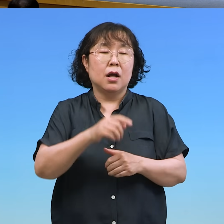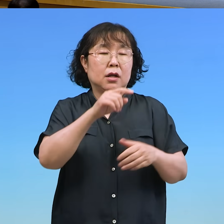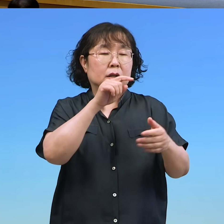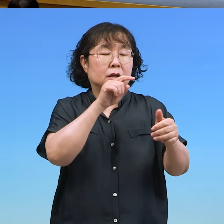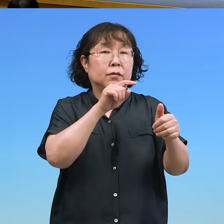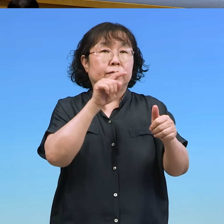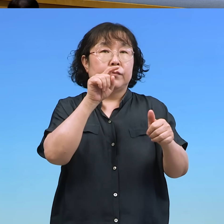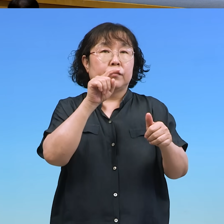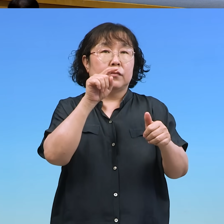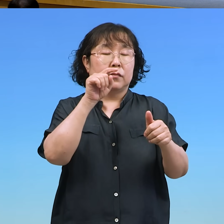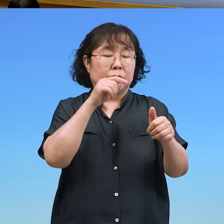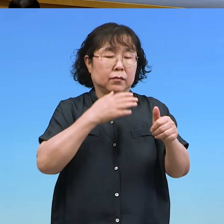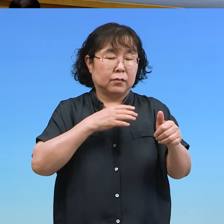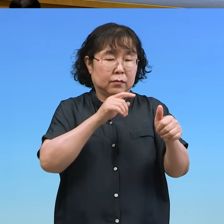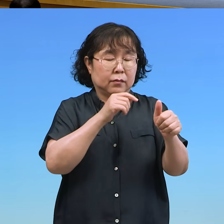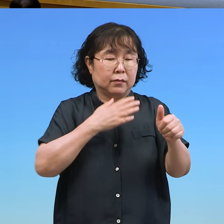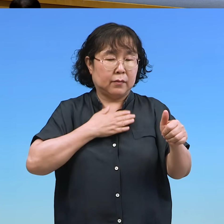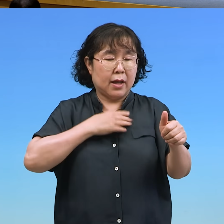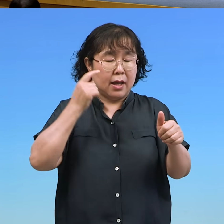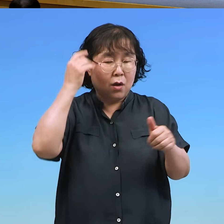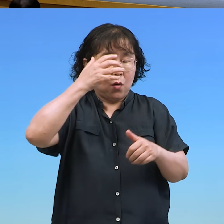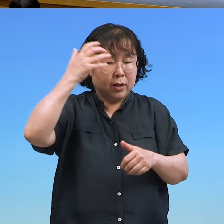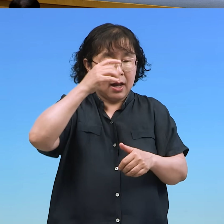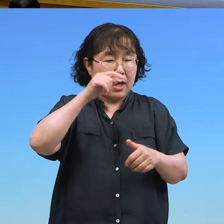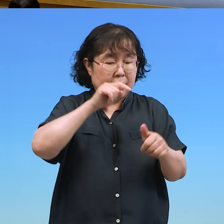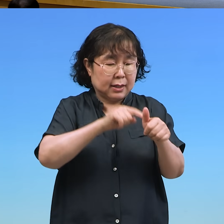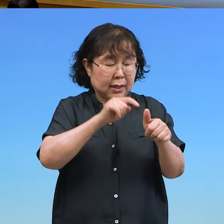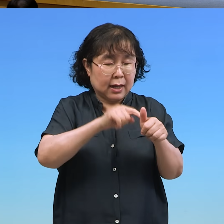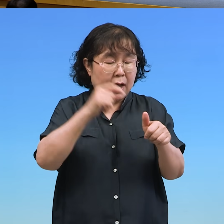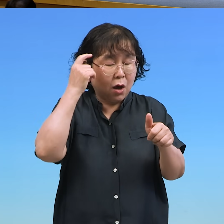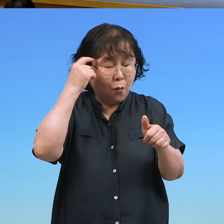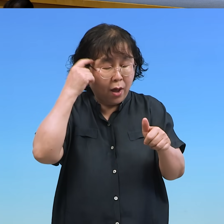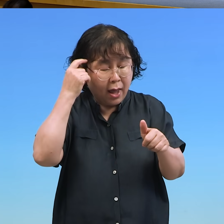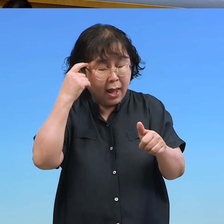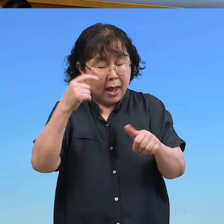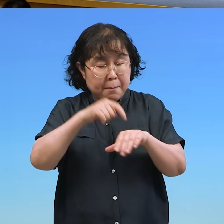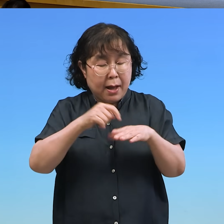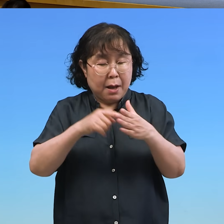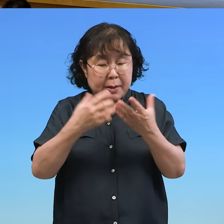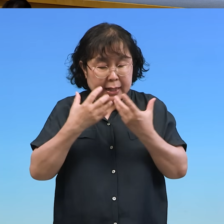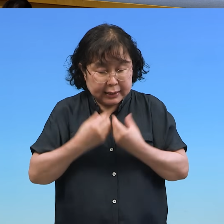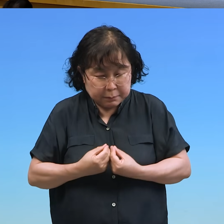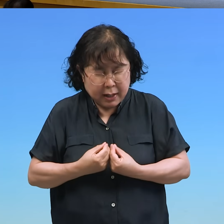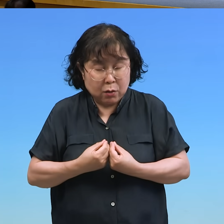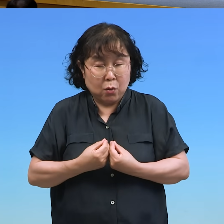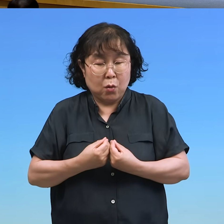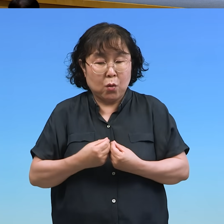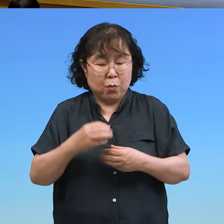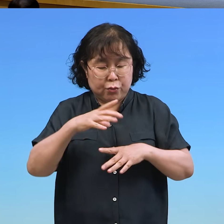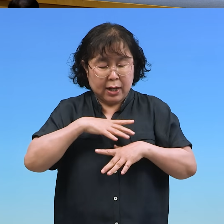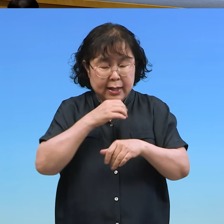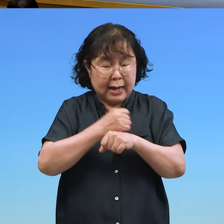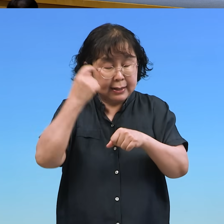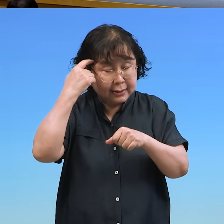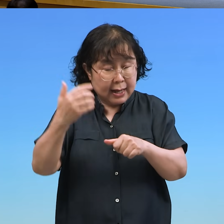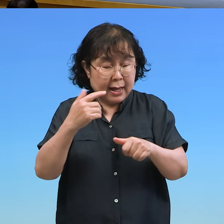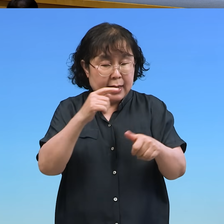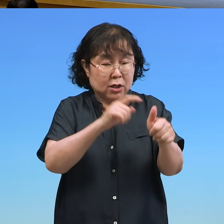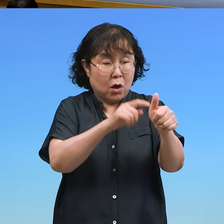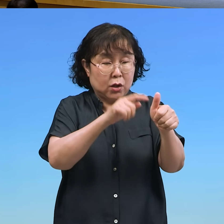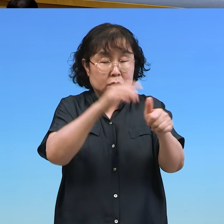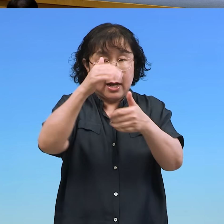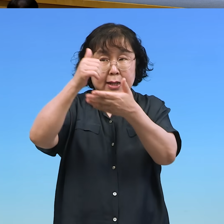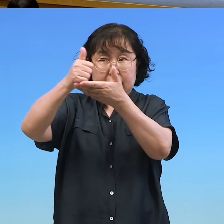기억하십시오. 내 영혼아, 너가 어찌하여 낙심하며 어찌하여 내 속에서 불안해하는가.